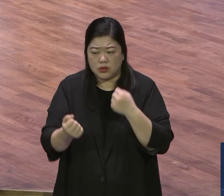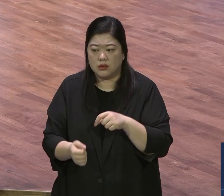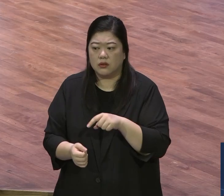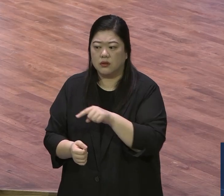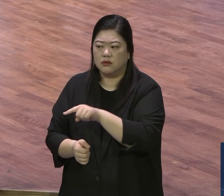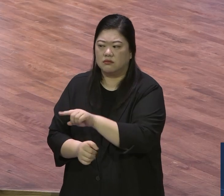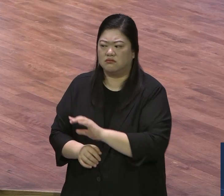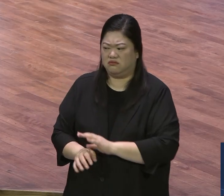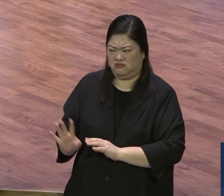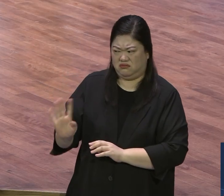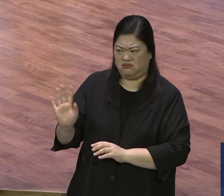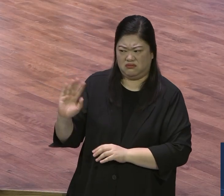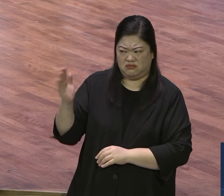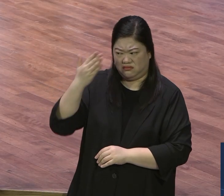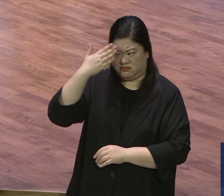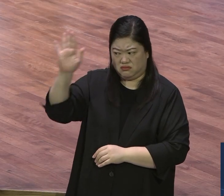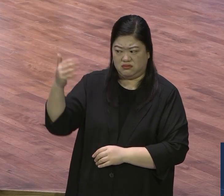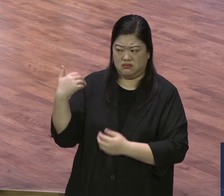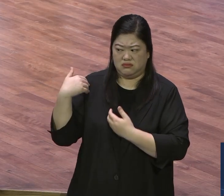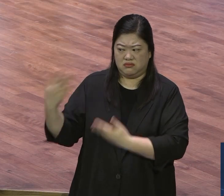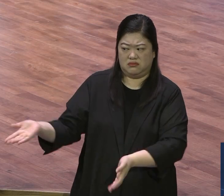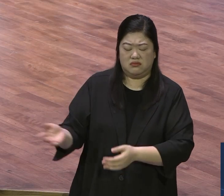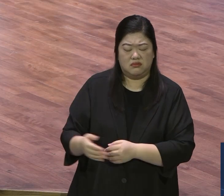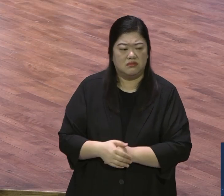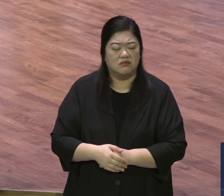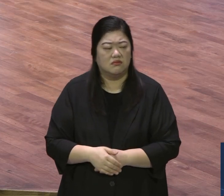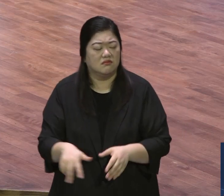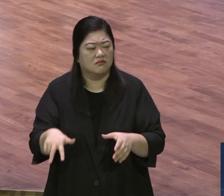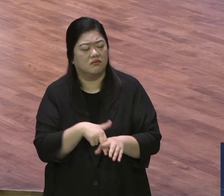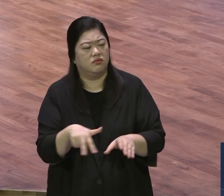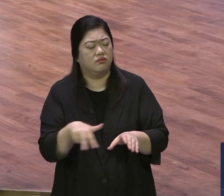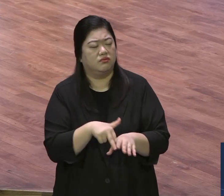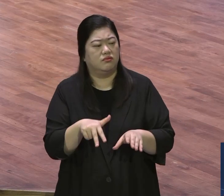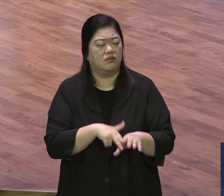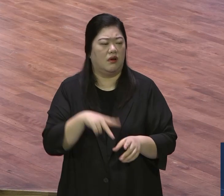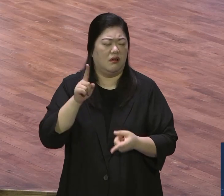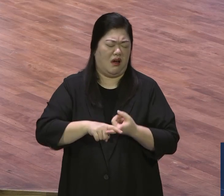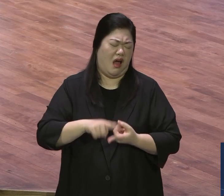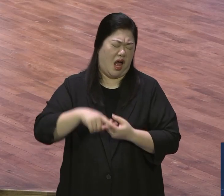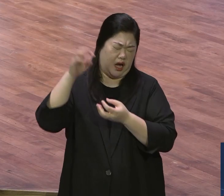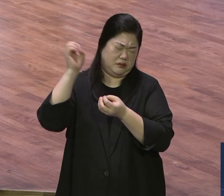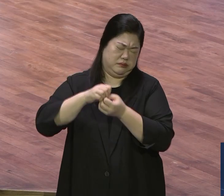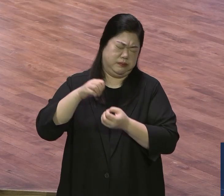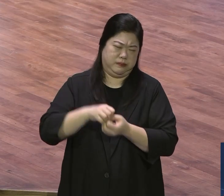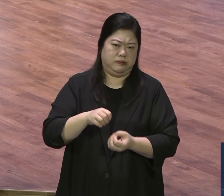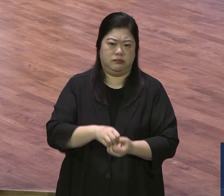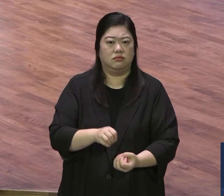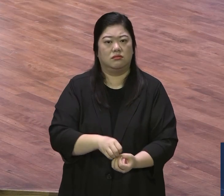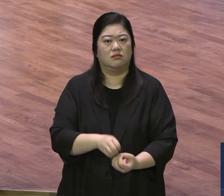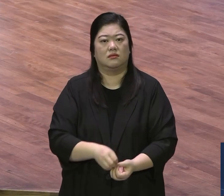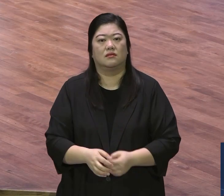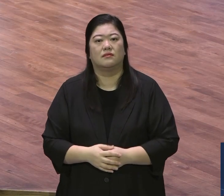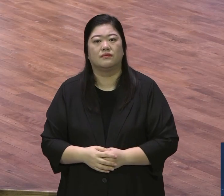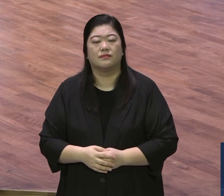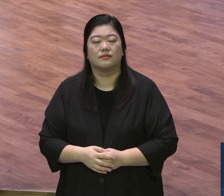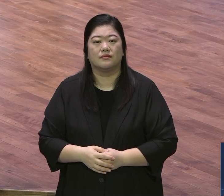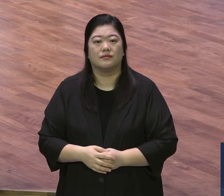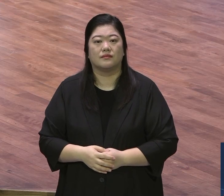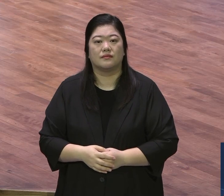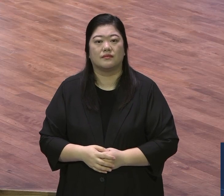속에 빠져들어가고 있었어요. 종교생활의 저주예요. 결과는 다 저주입니다. 지금 일어나고 있는 이